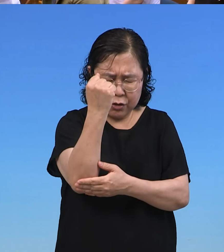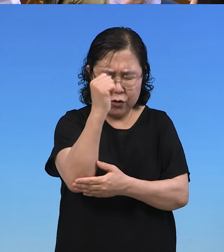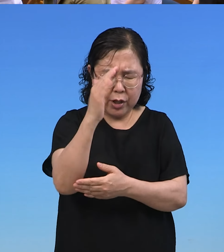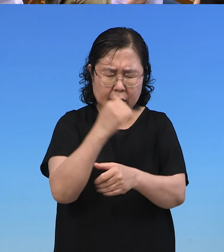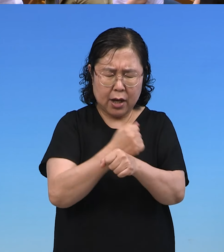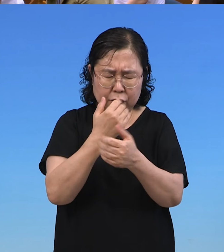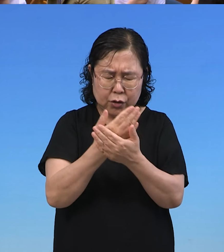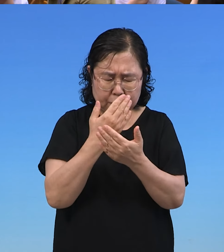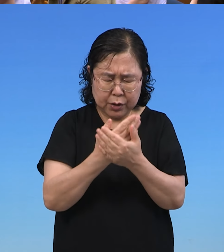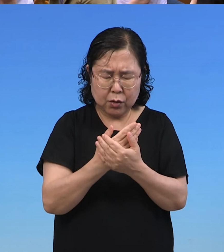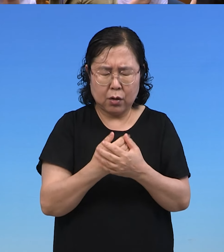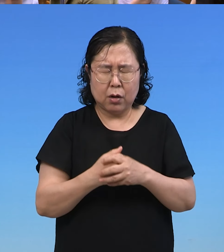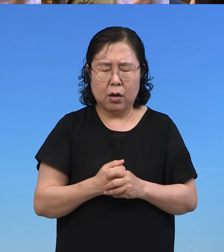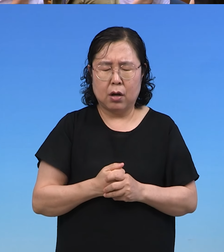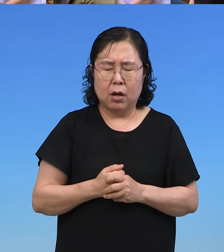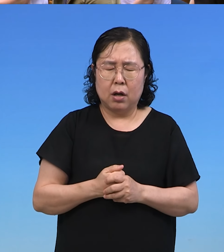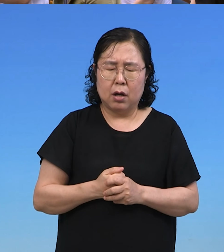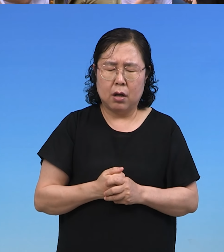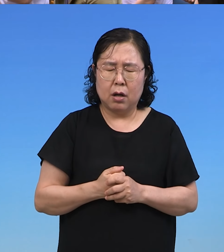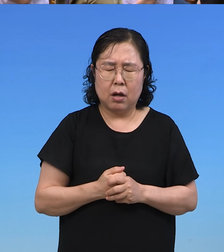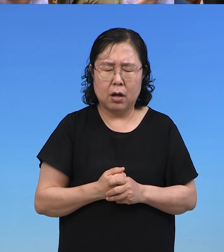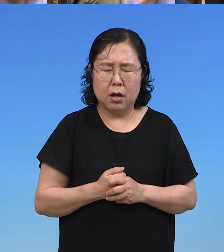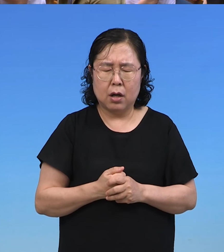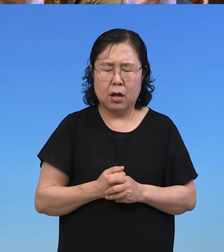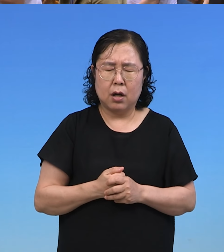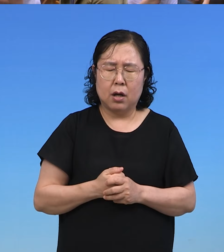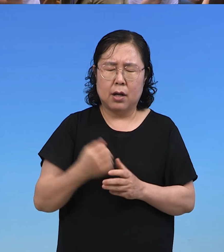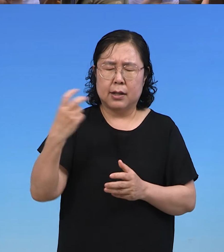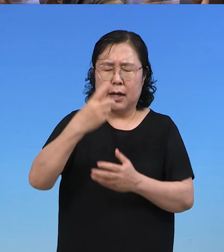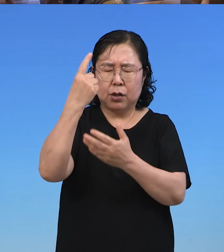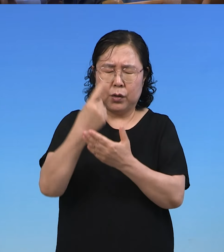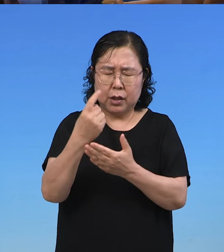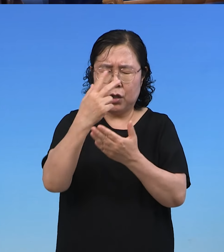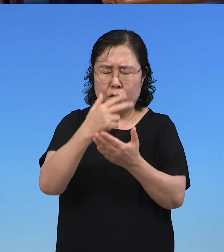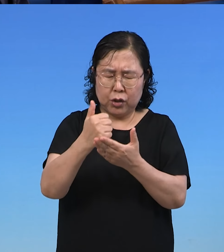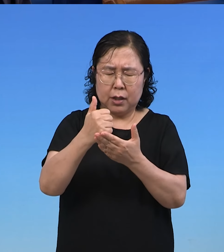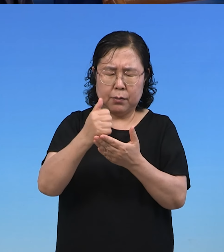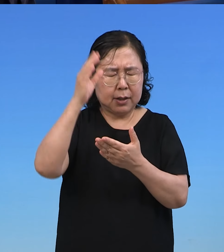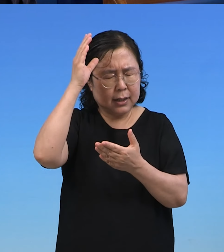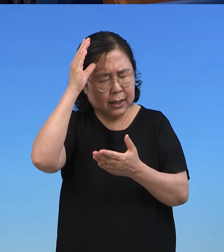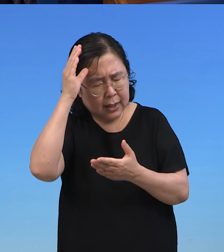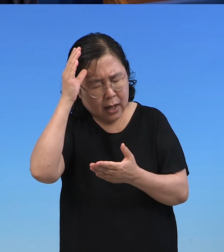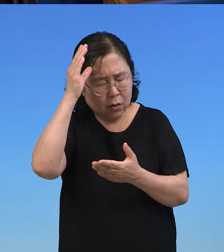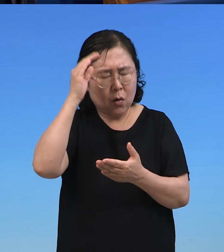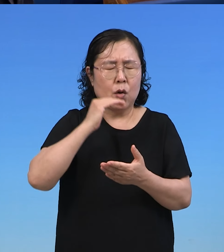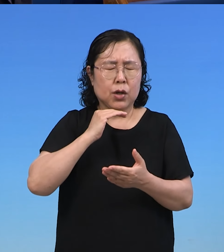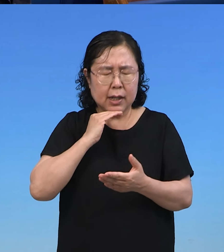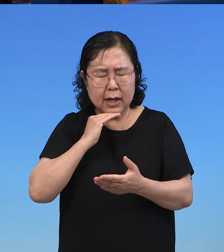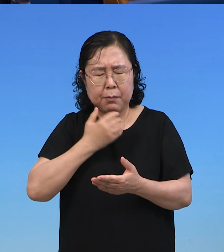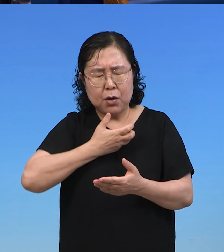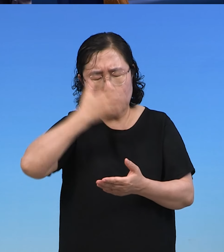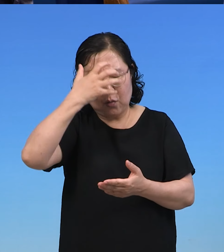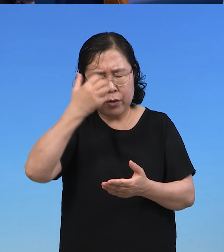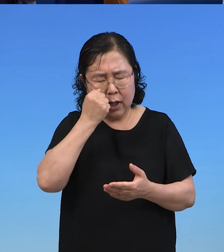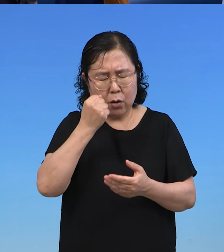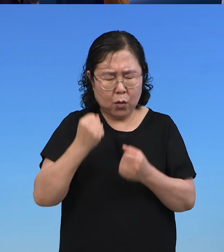다시 오실 주님을 기대하고 기다리며 그날을 꿈꾸며 그렇게 달려가는